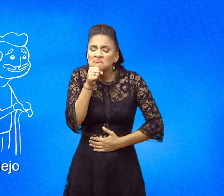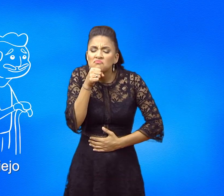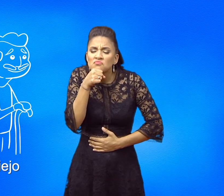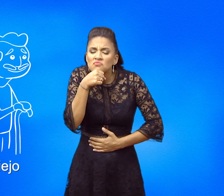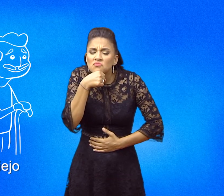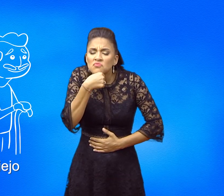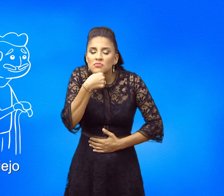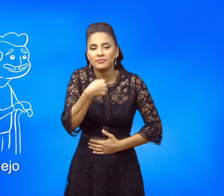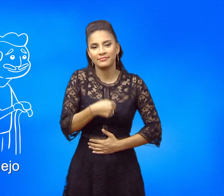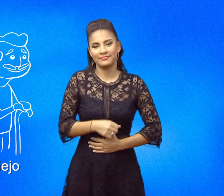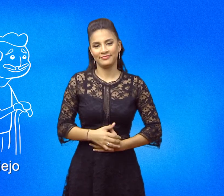viejo